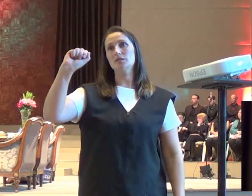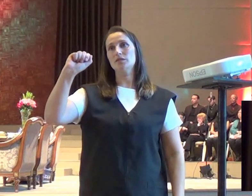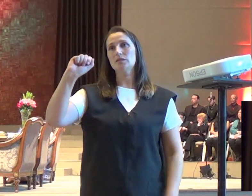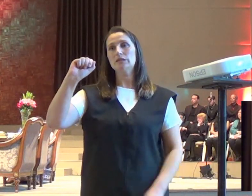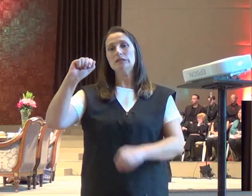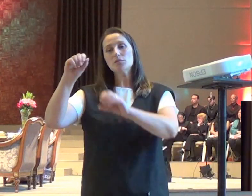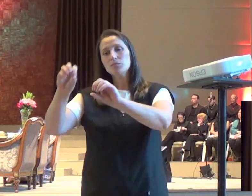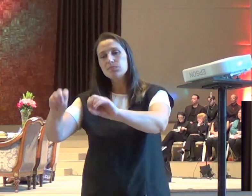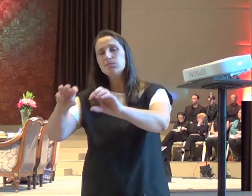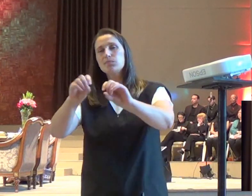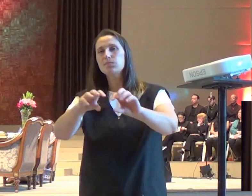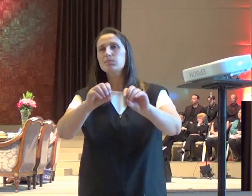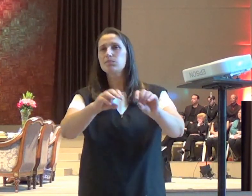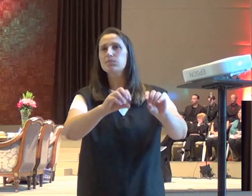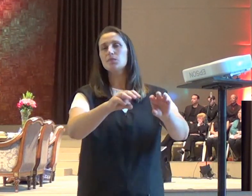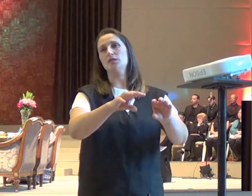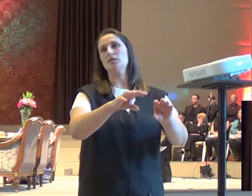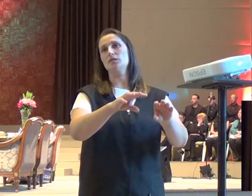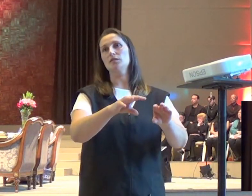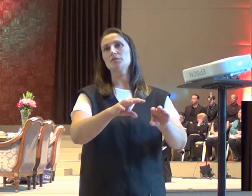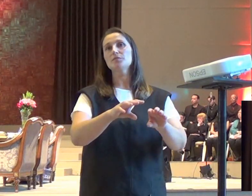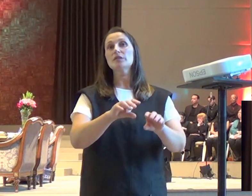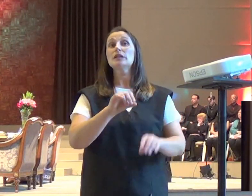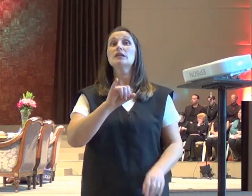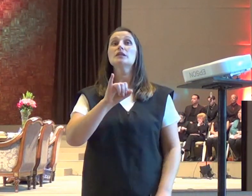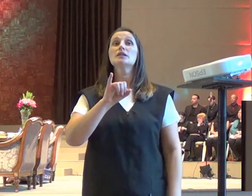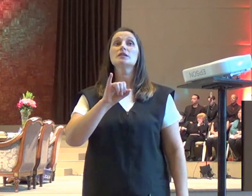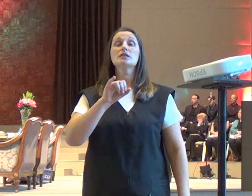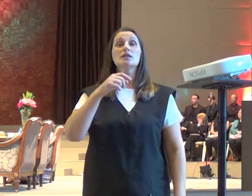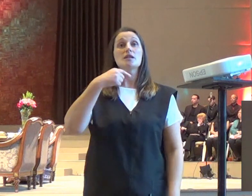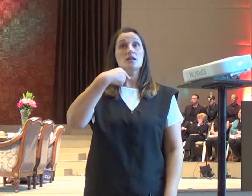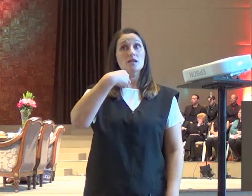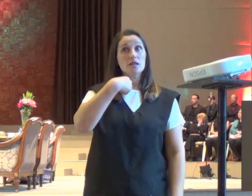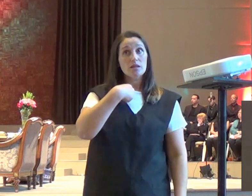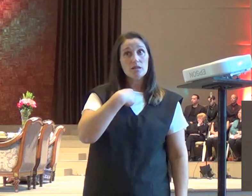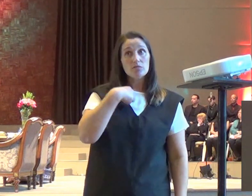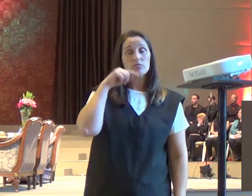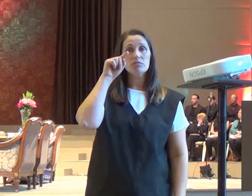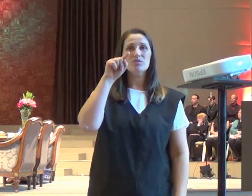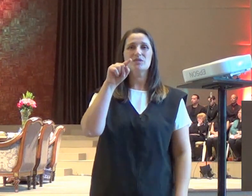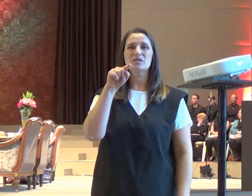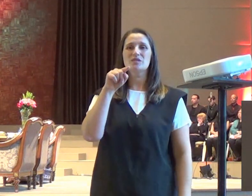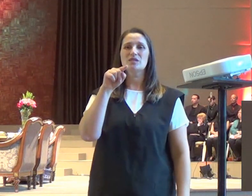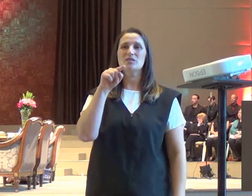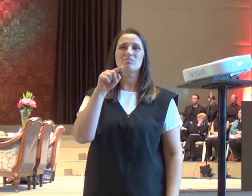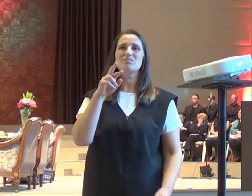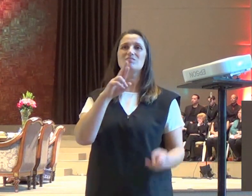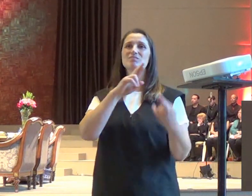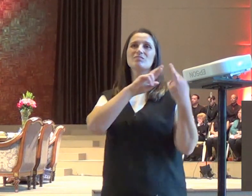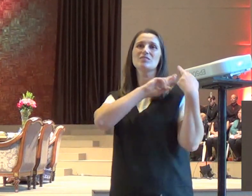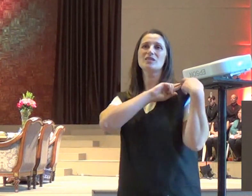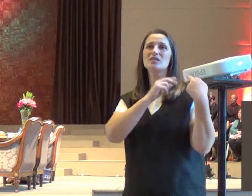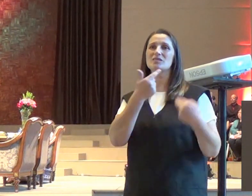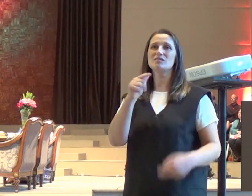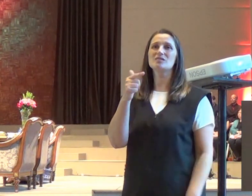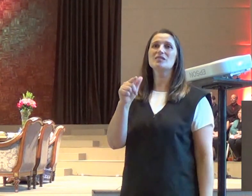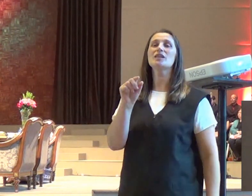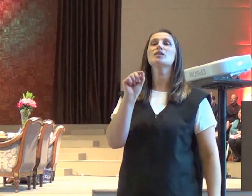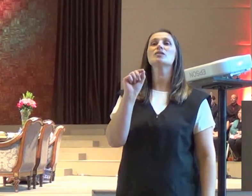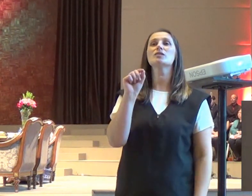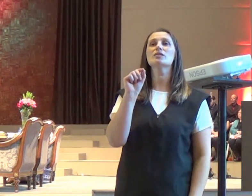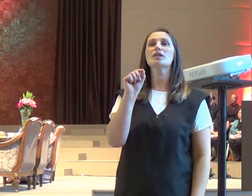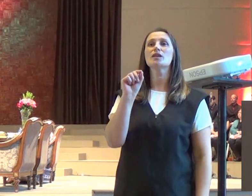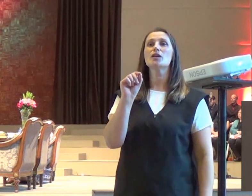em todas as áreas da vida. E se a gente não for capaz de fazer isso, a gente vai gerar, vai ter